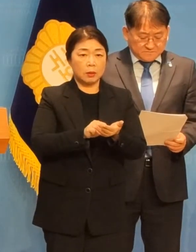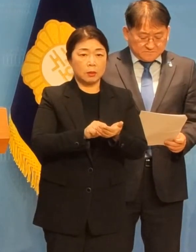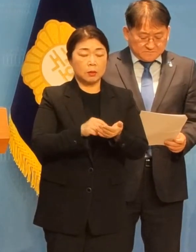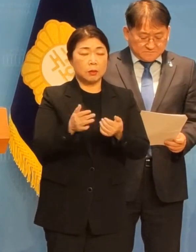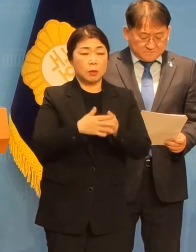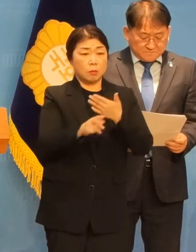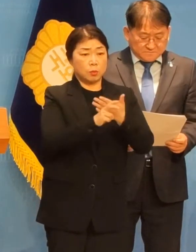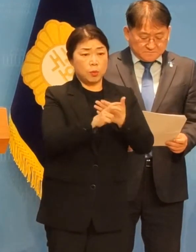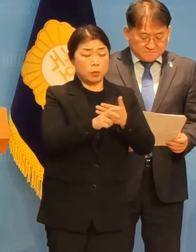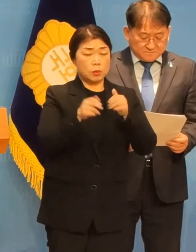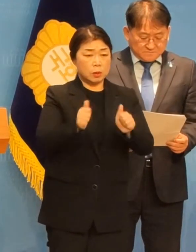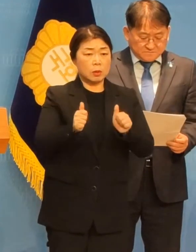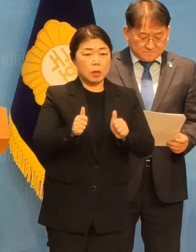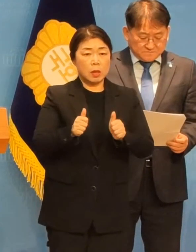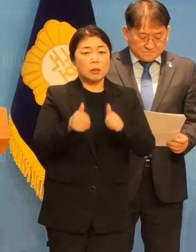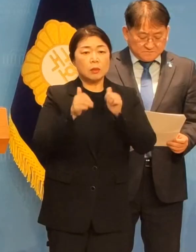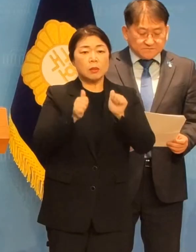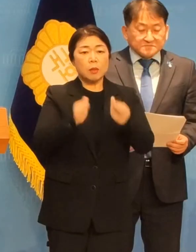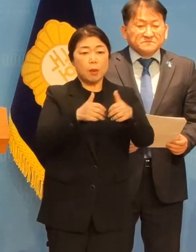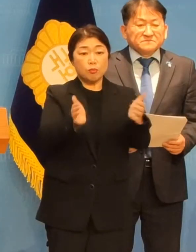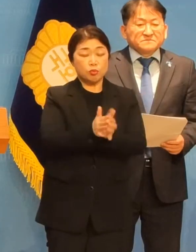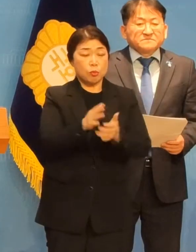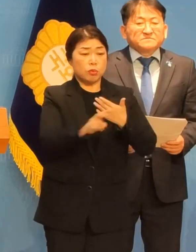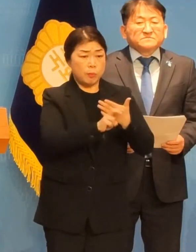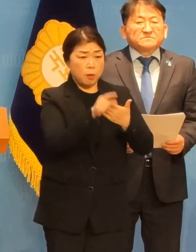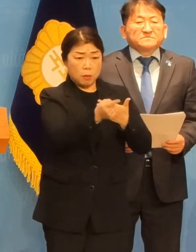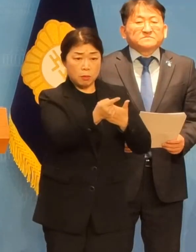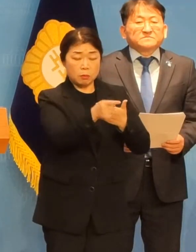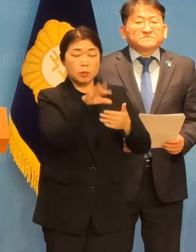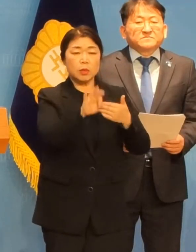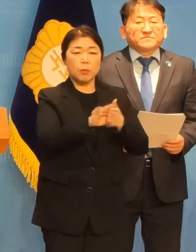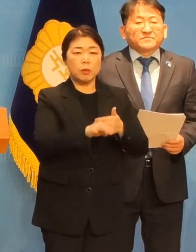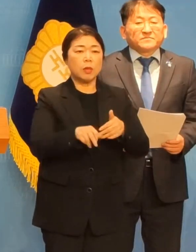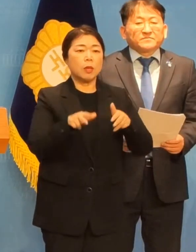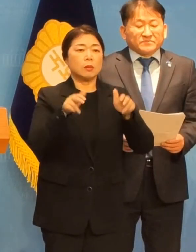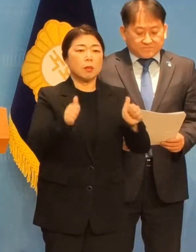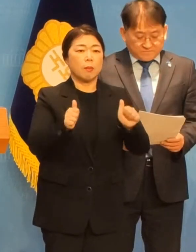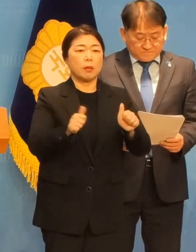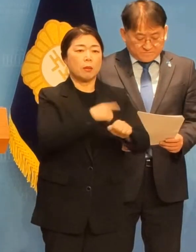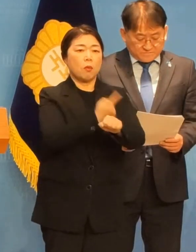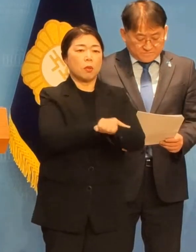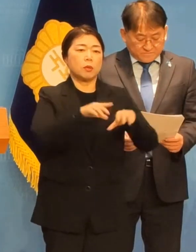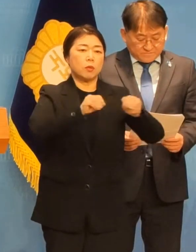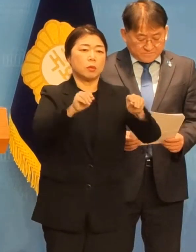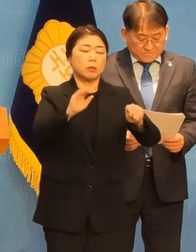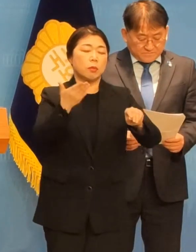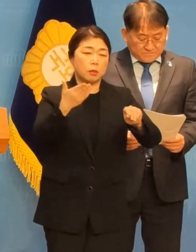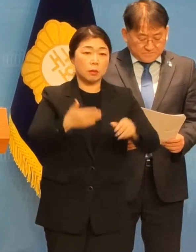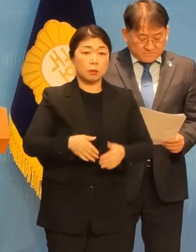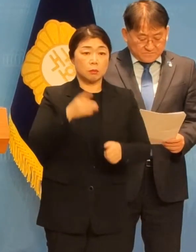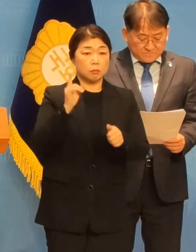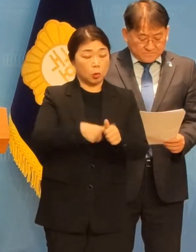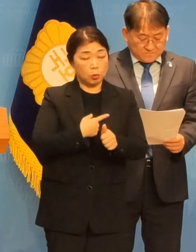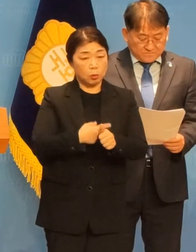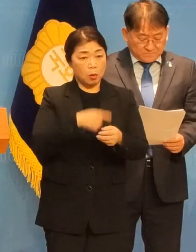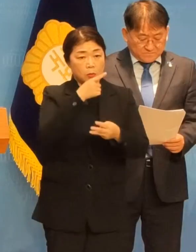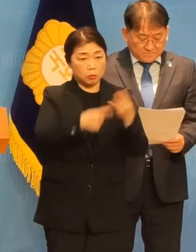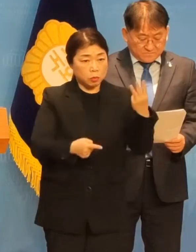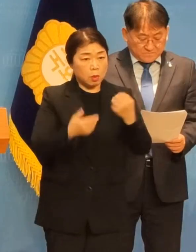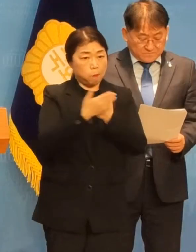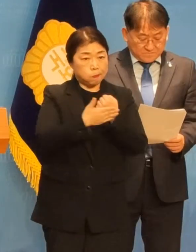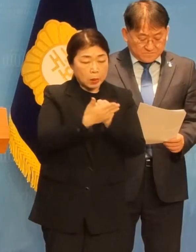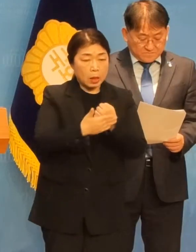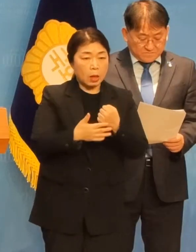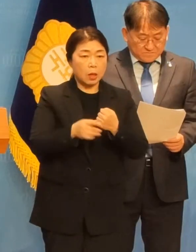위헌 법률 심판이 제청되는 즉시 재판이 정기됩니다. 윤석열 등 내란 일당은 보석을